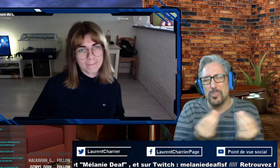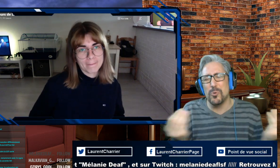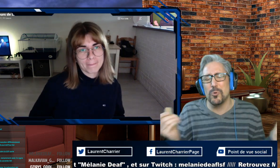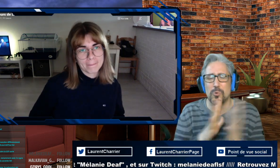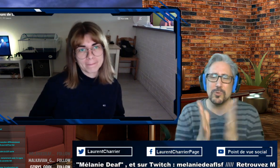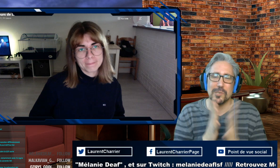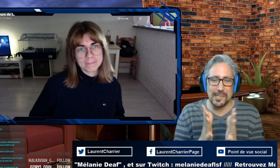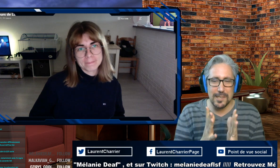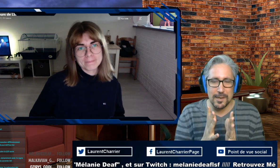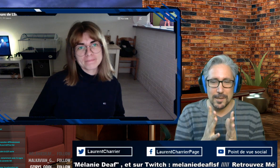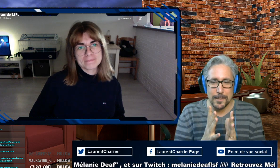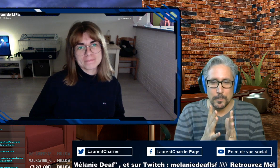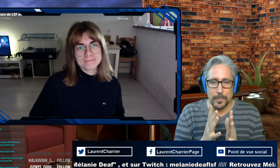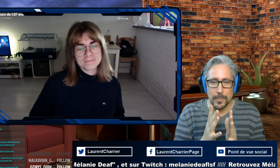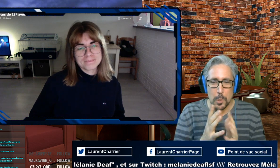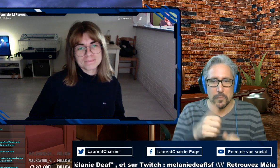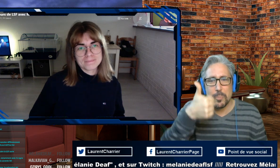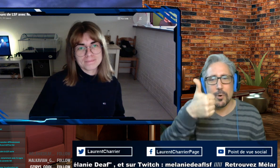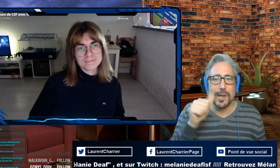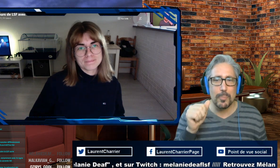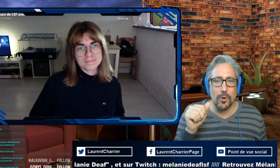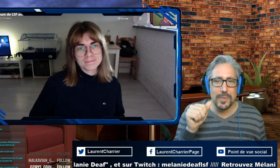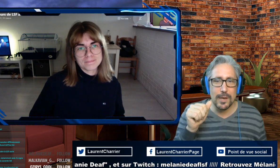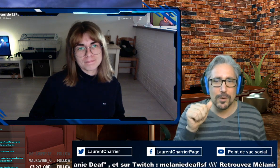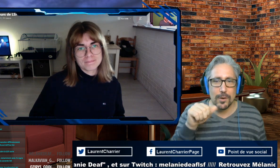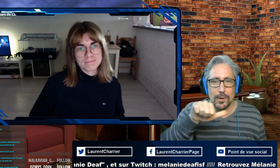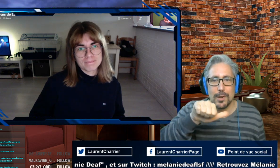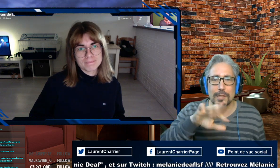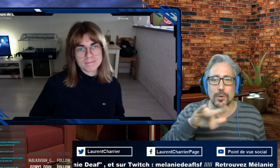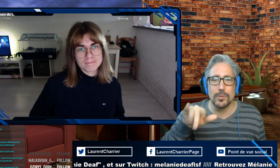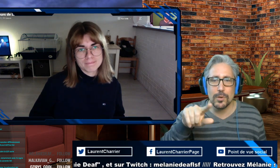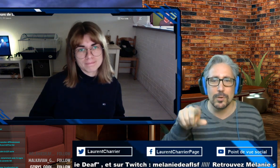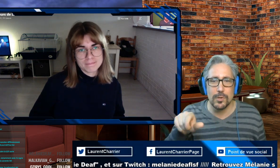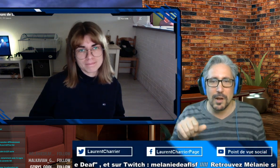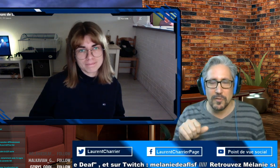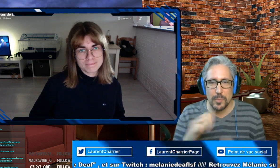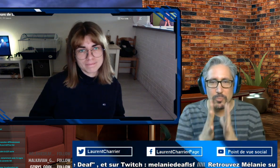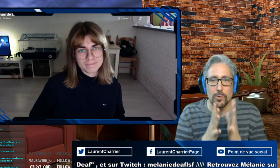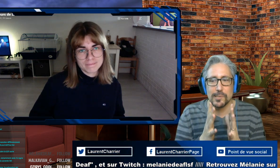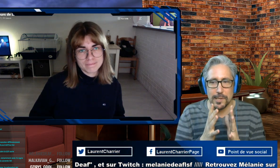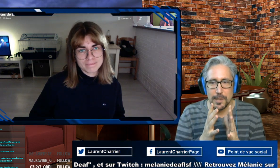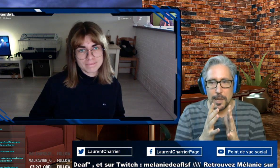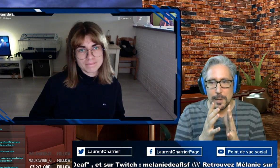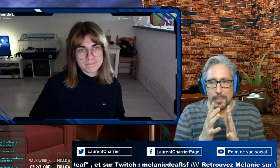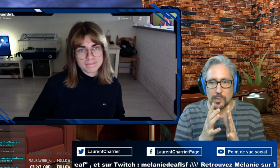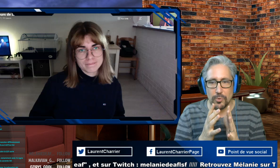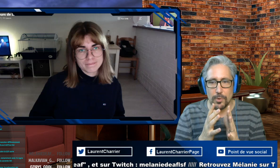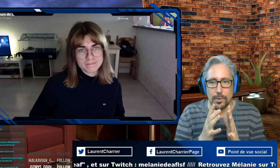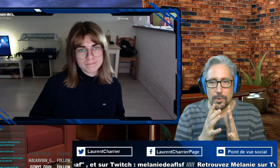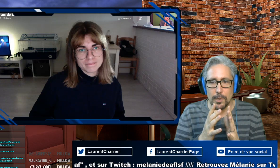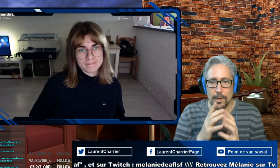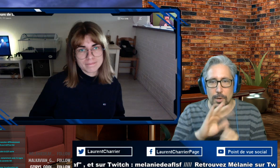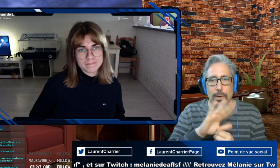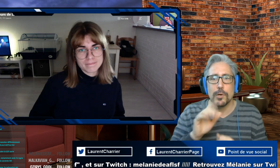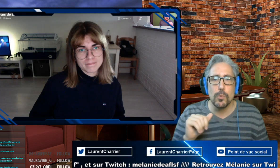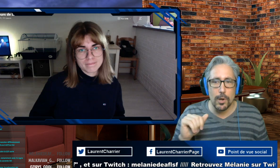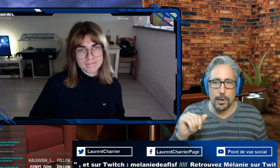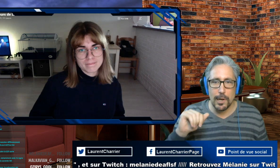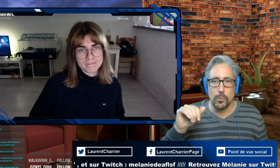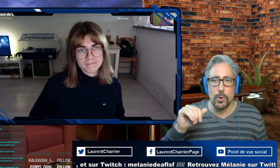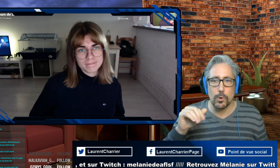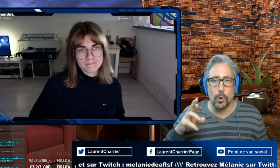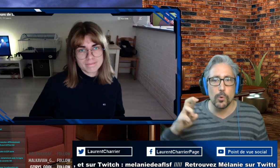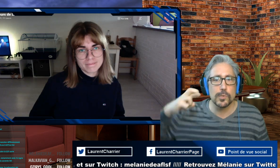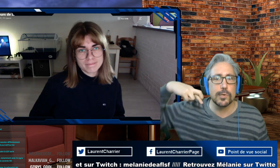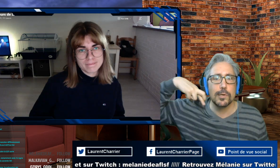il y a beaucoup de signes. On va prendre la première lettre de l'alphabet pour le signe. Par exemple, les couleurs,